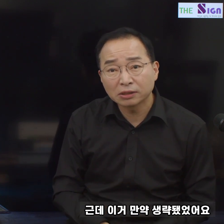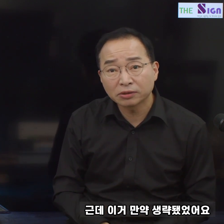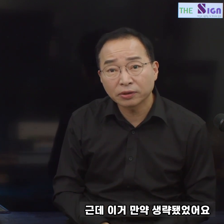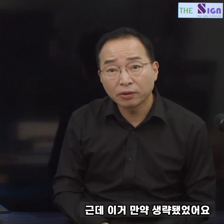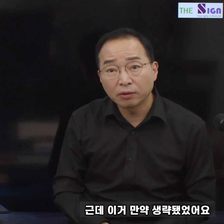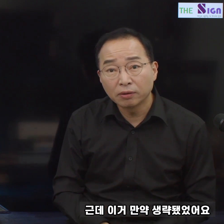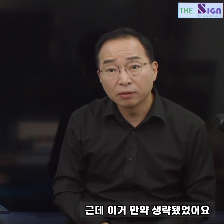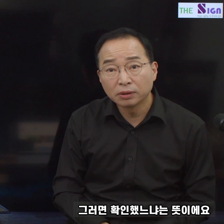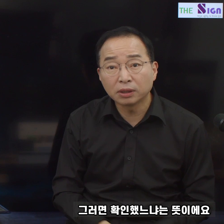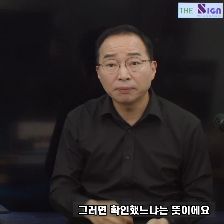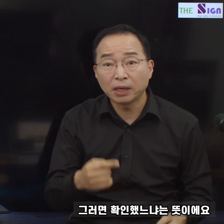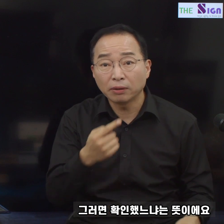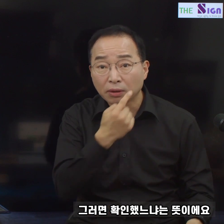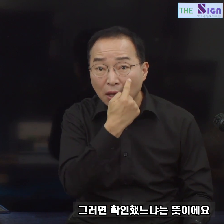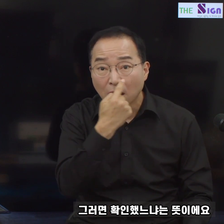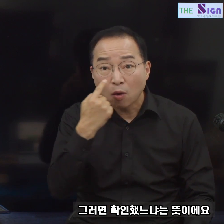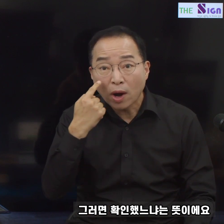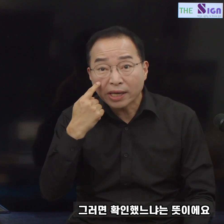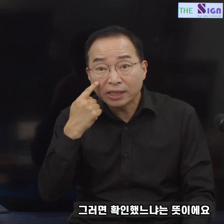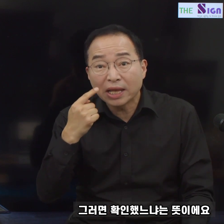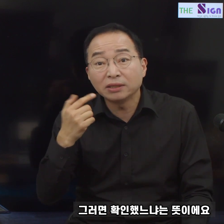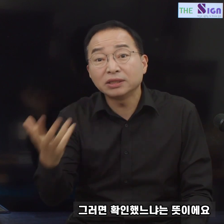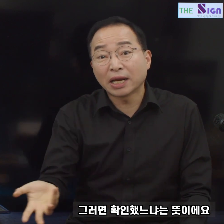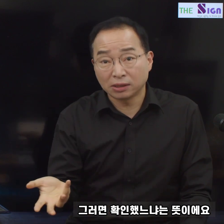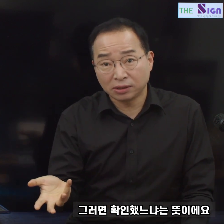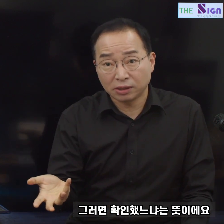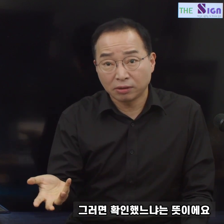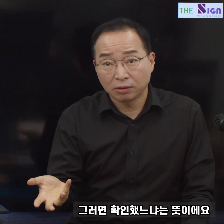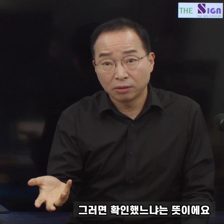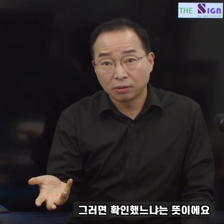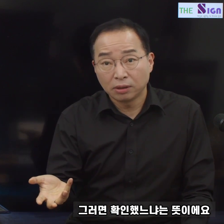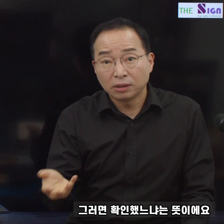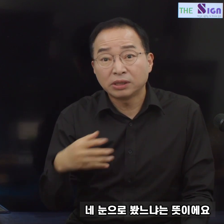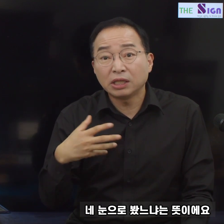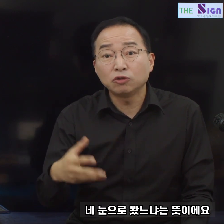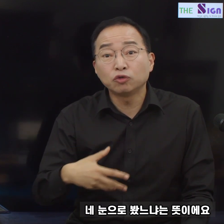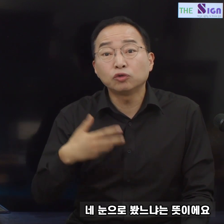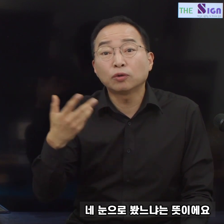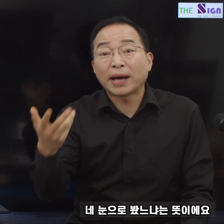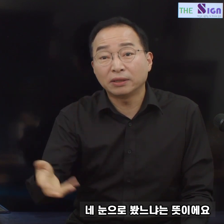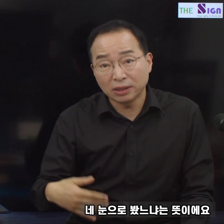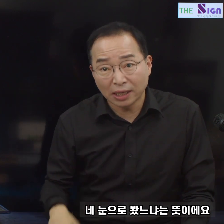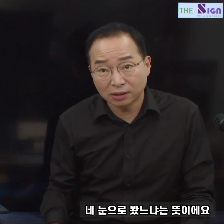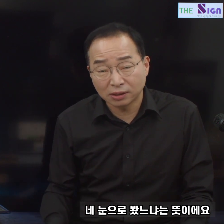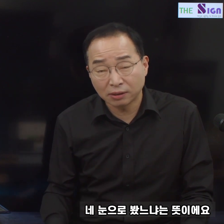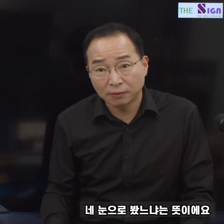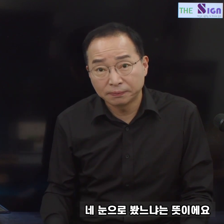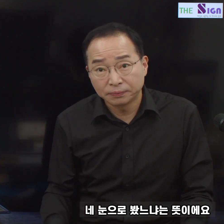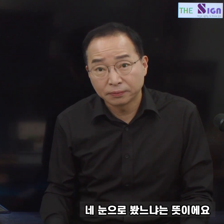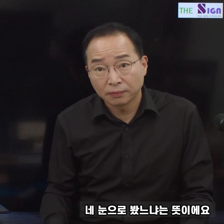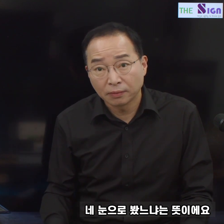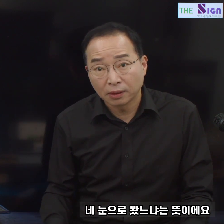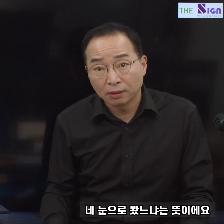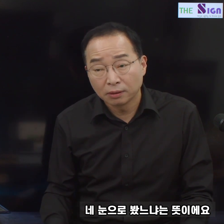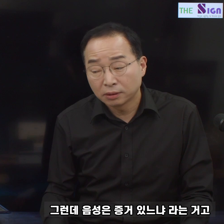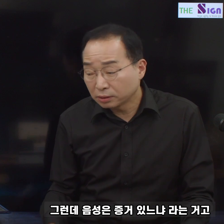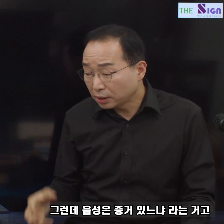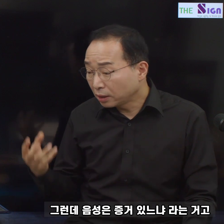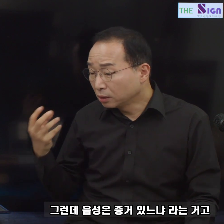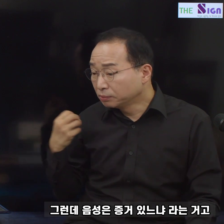생략됐었어요. 그러면 확인했느냐는 뜻이에요. 네 눈으로 봤느냐는 뜻이에요. 그런데